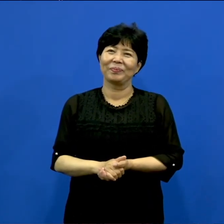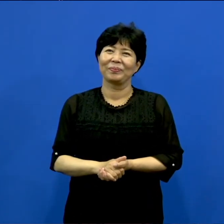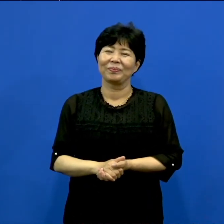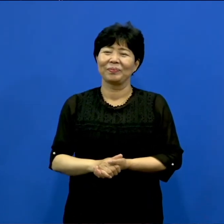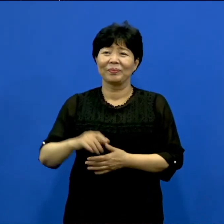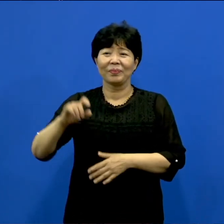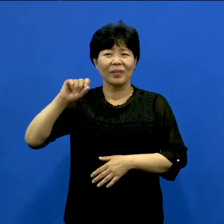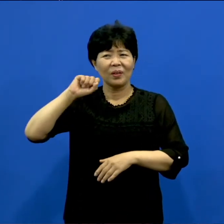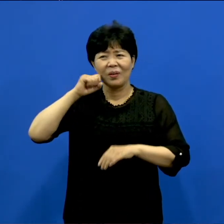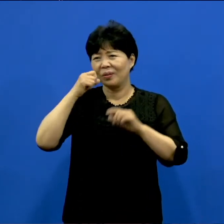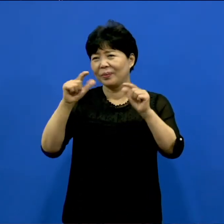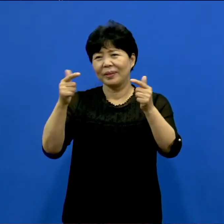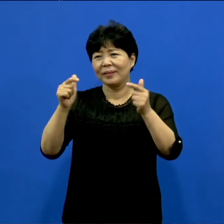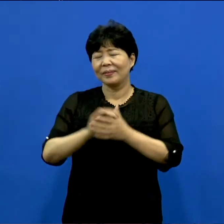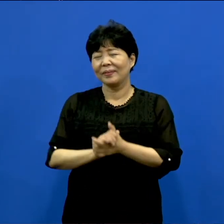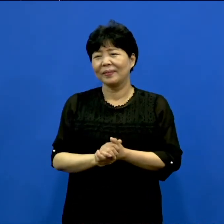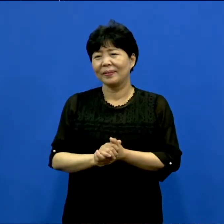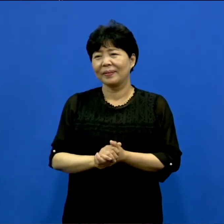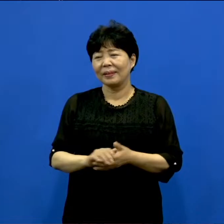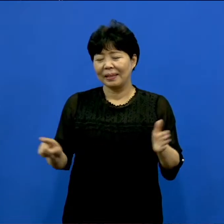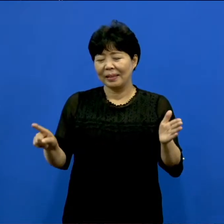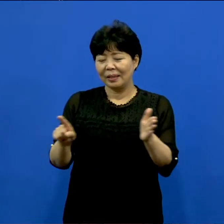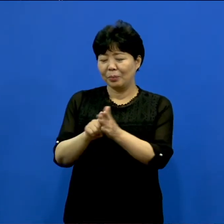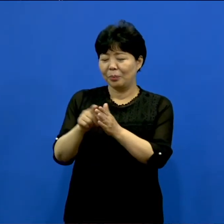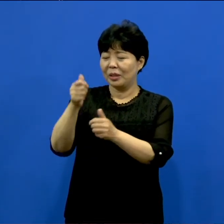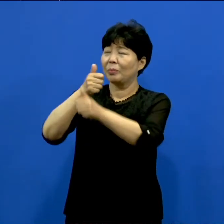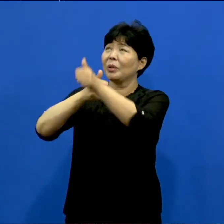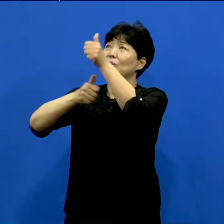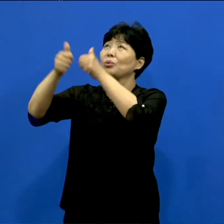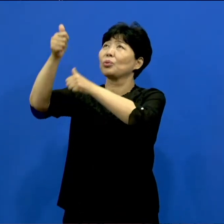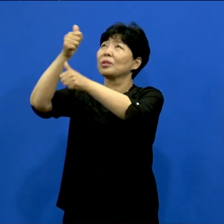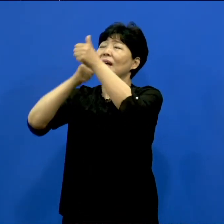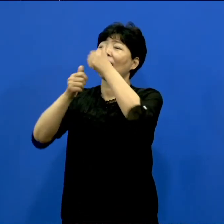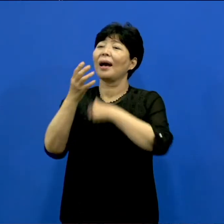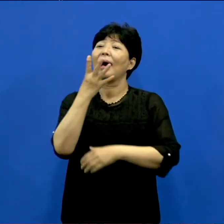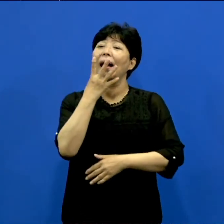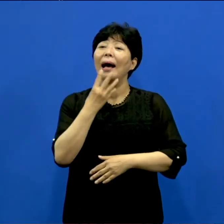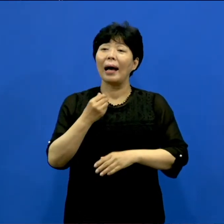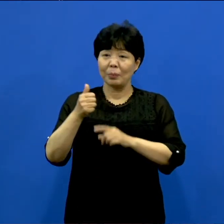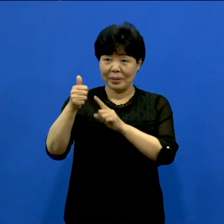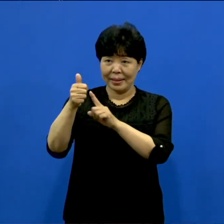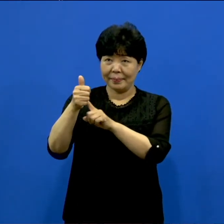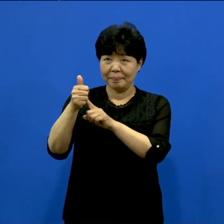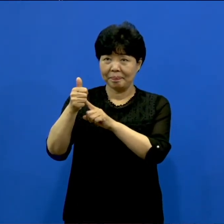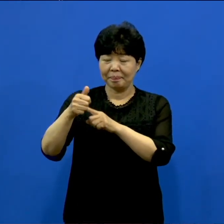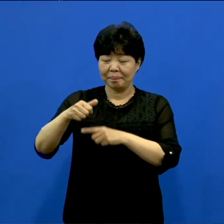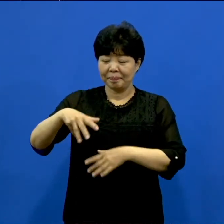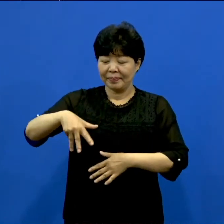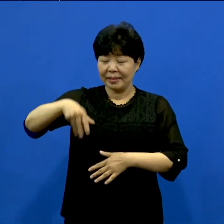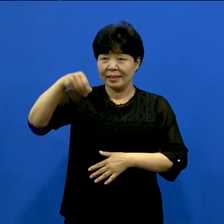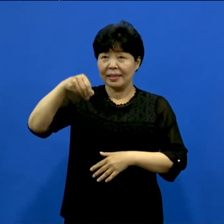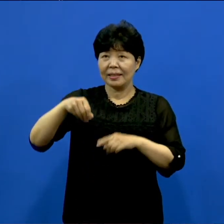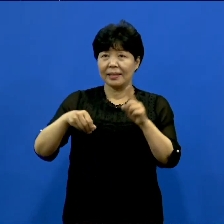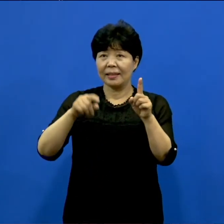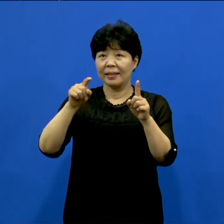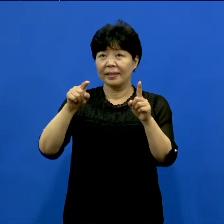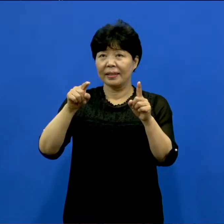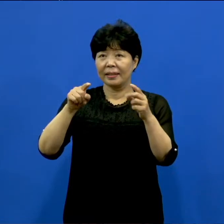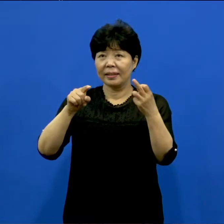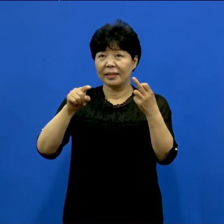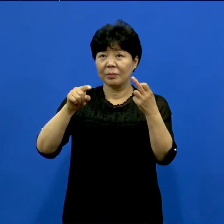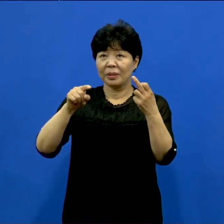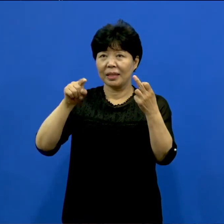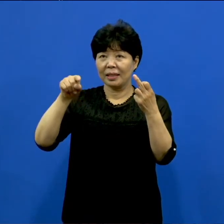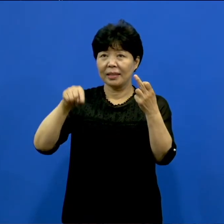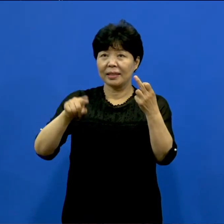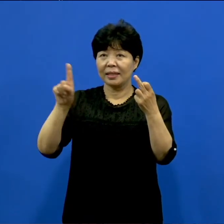어려운 게 아니에요. 여러분. 자, 우리의 믿음의 조상 아브라함을 보십시오. 창세기 12장의 1절에 여호와께서 아브라함에게 이르시되 너는 너희 고향과